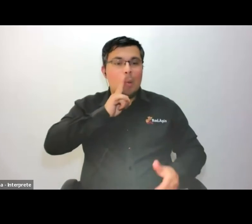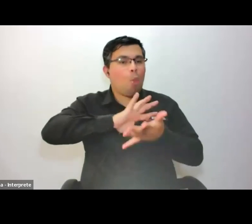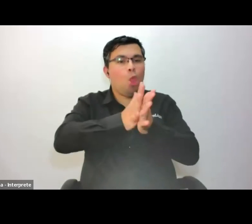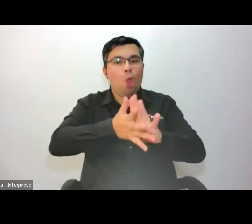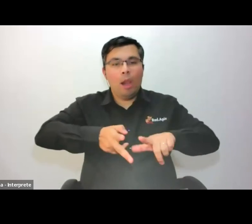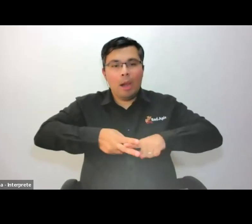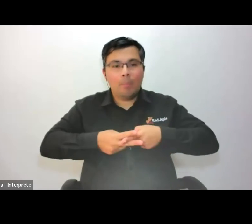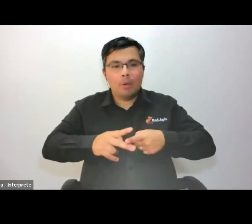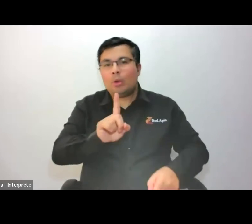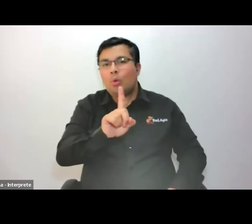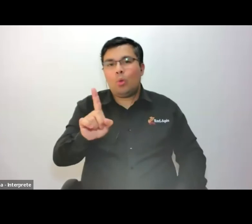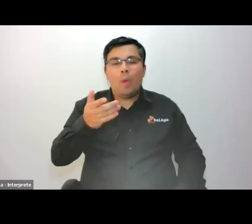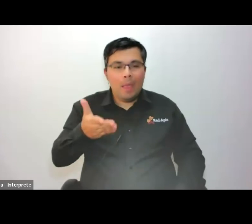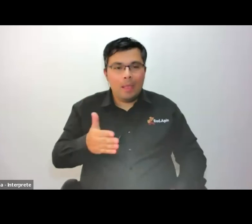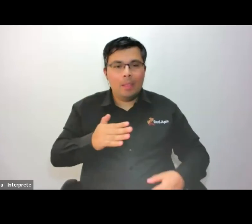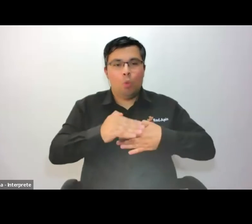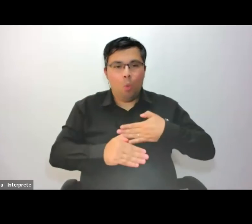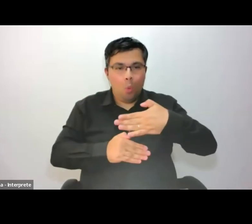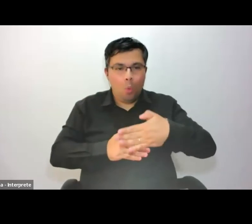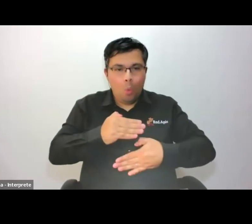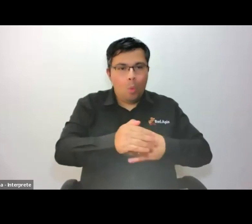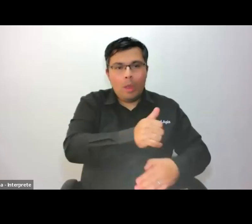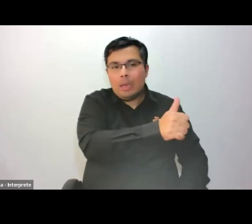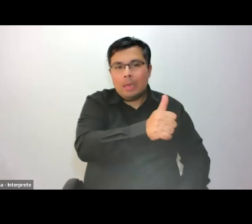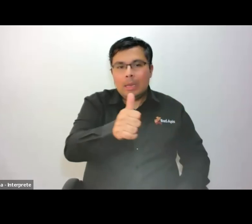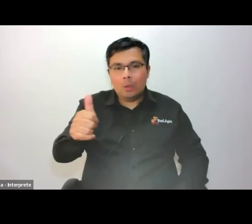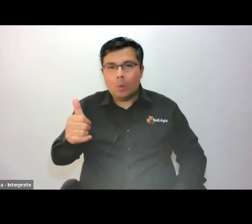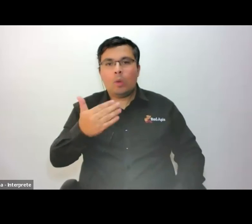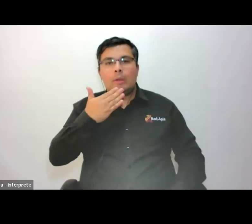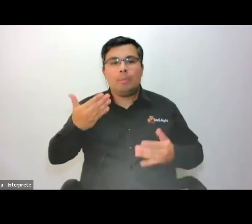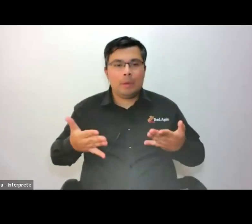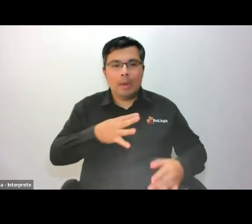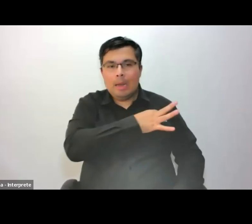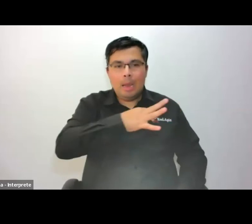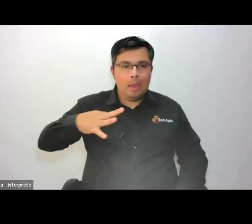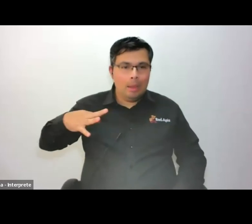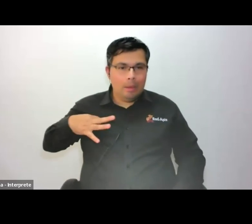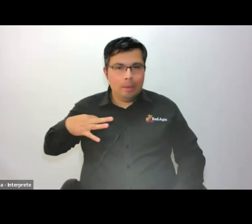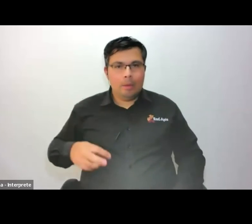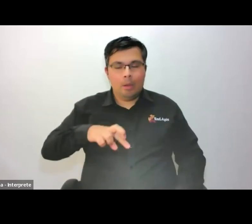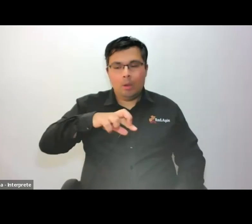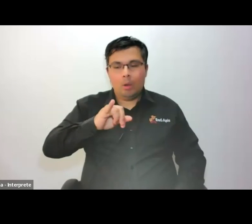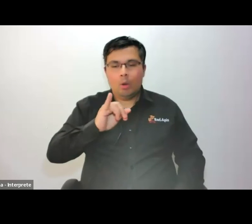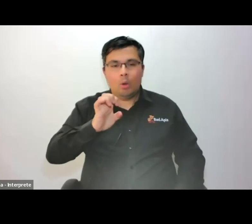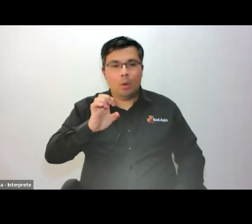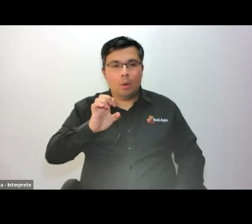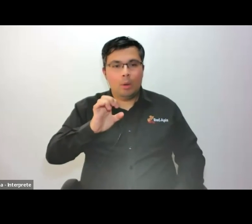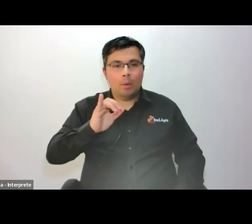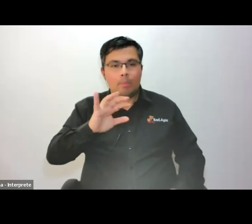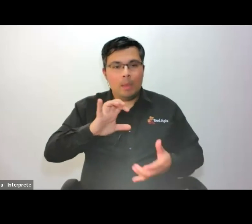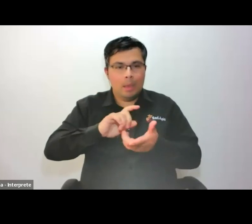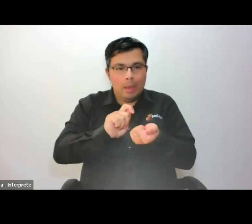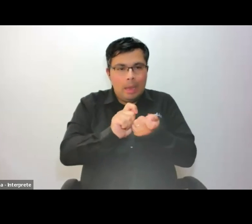¿verdad? Donde todas y todos, particularmente el ministerio, está ajustando sus piezas, estamos aprendiendo de